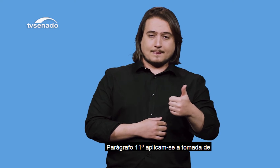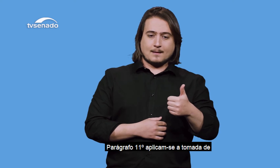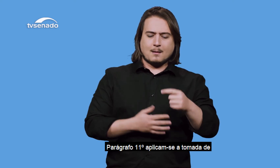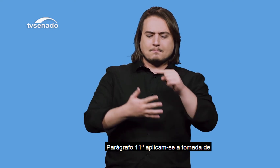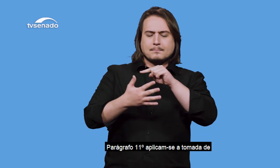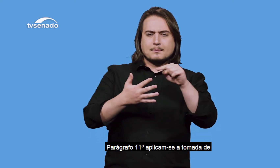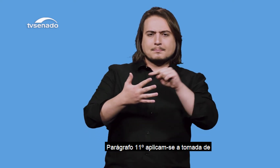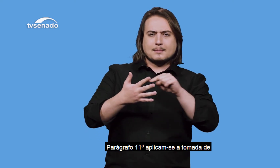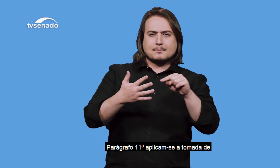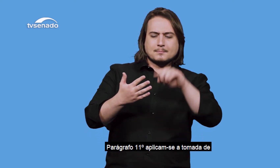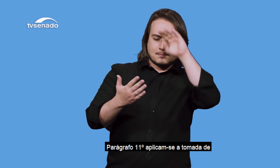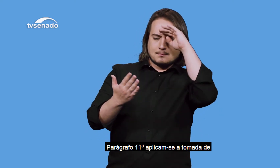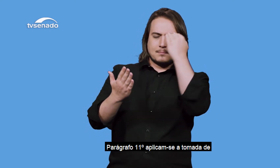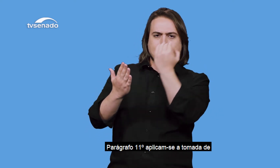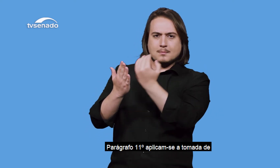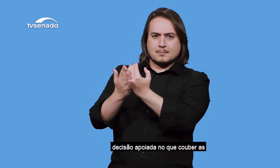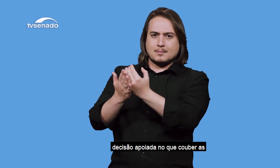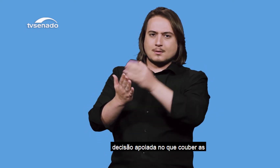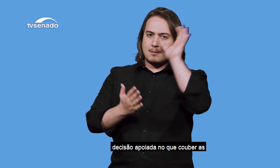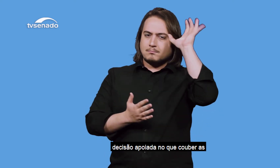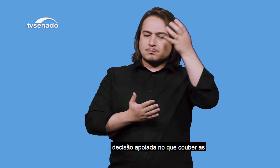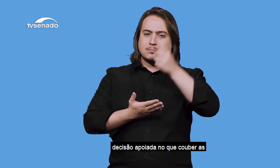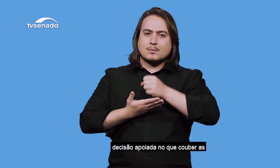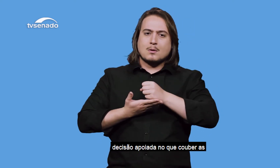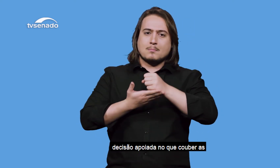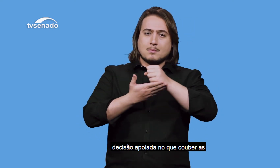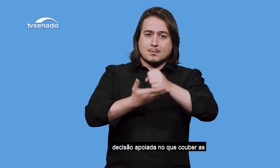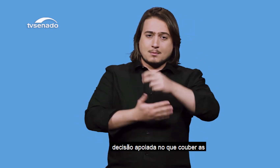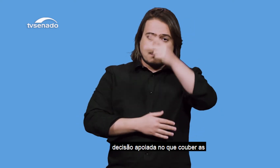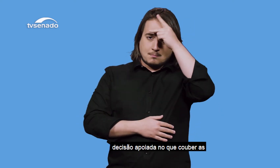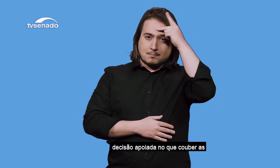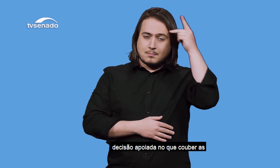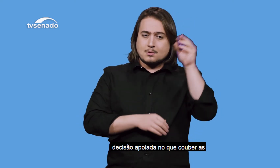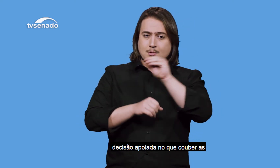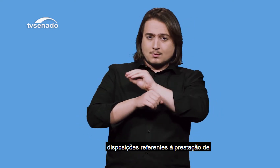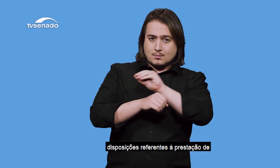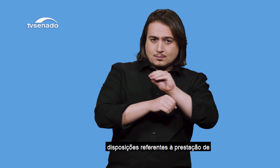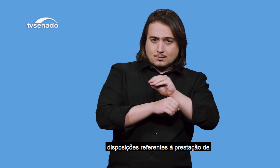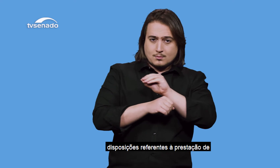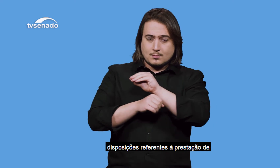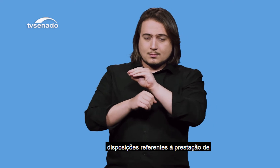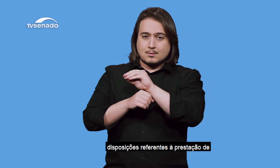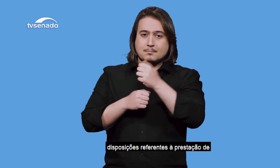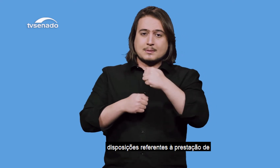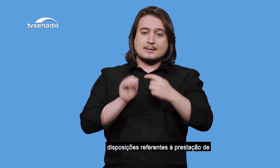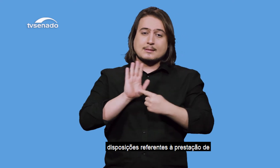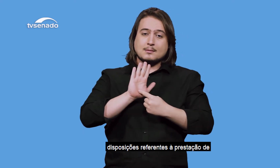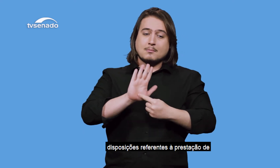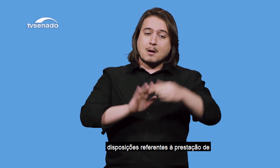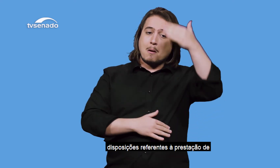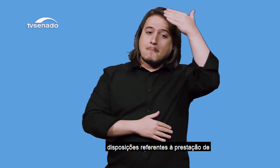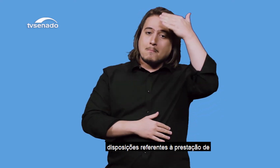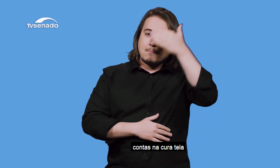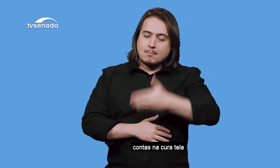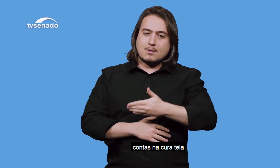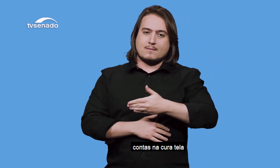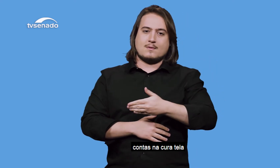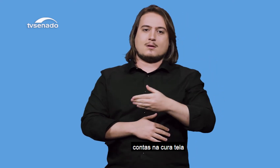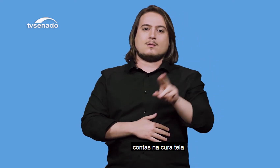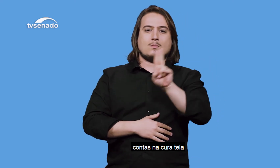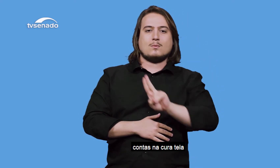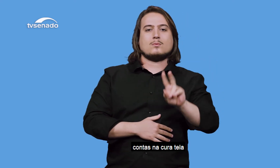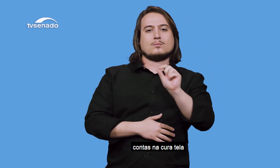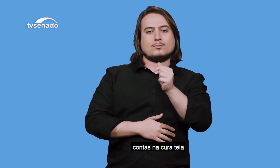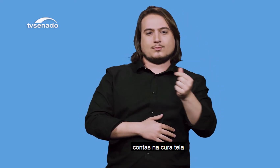aplicam-se a tomada de decisão apoiada no que couber as disposições referentes à prestação de contas na cura